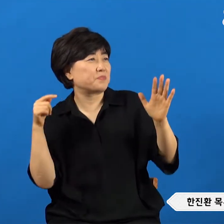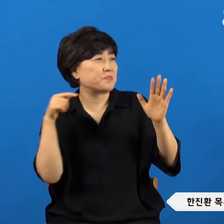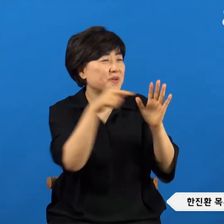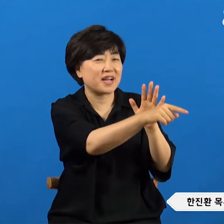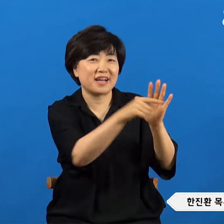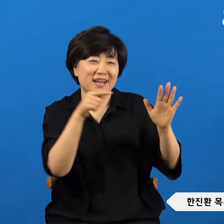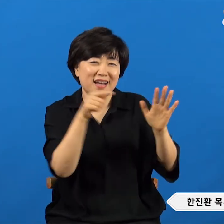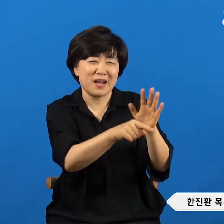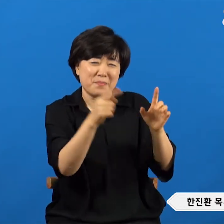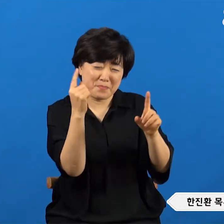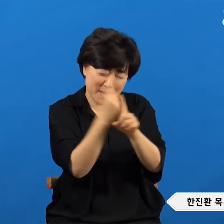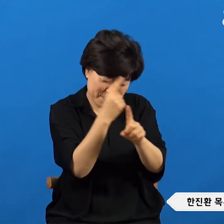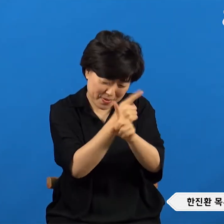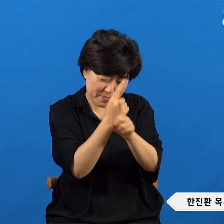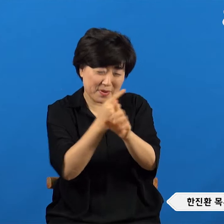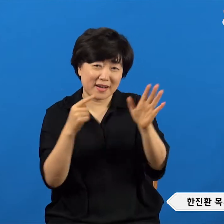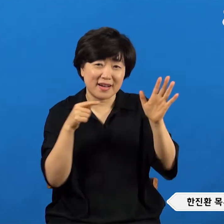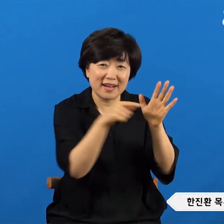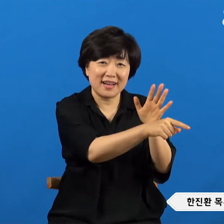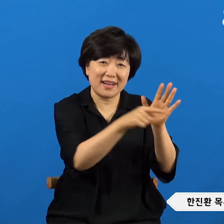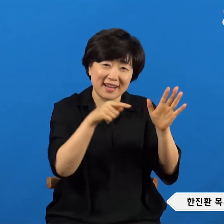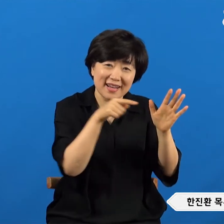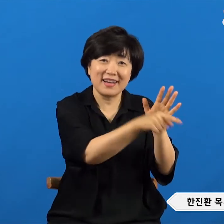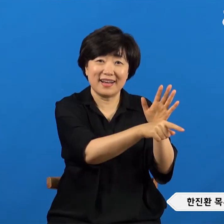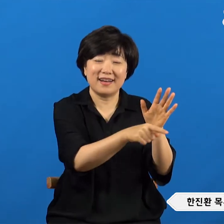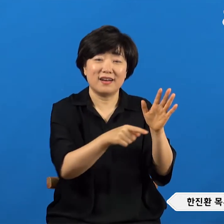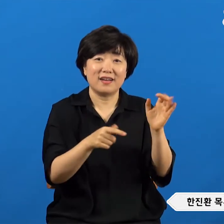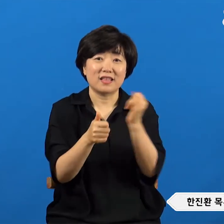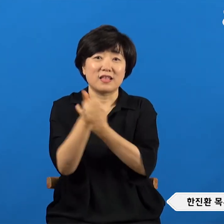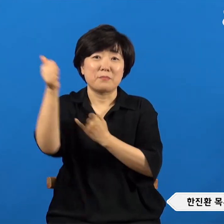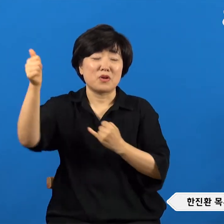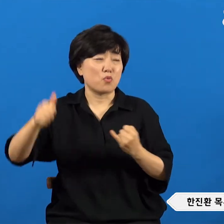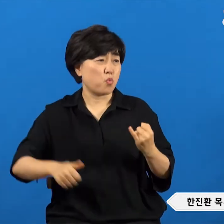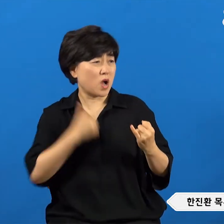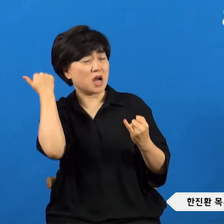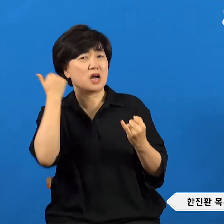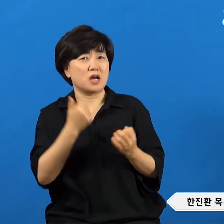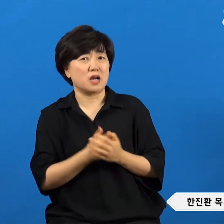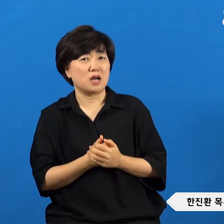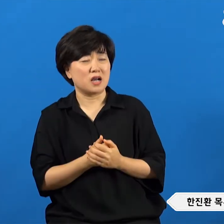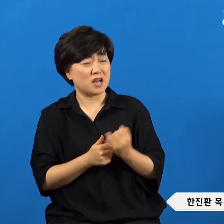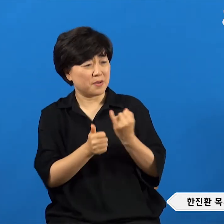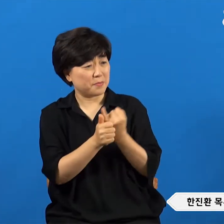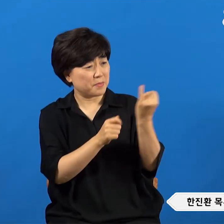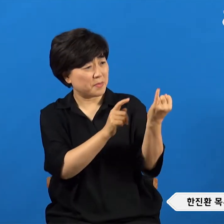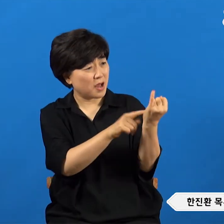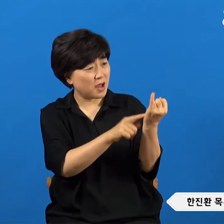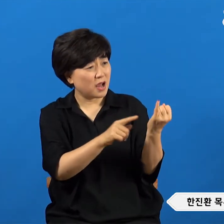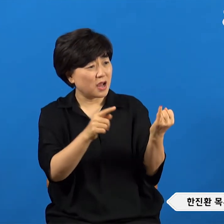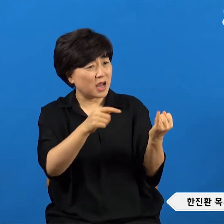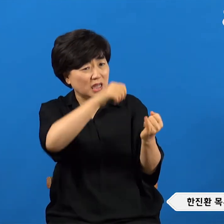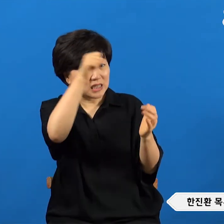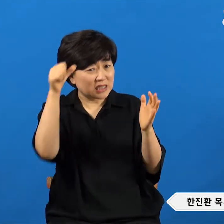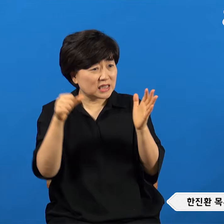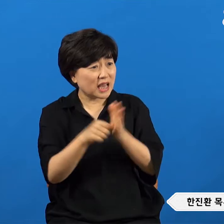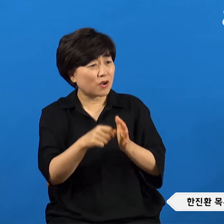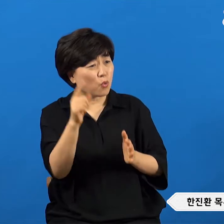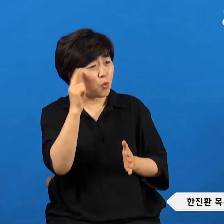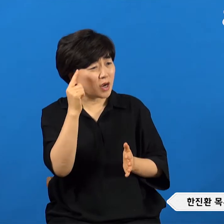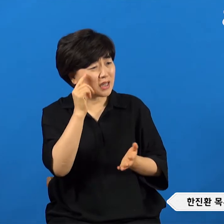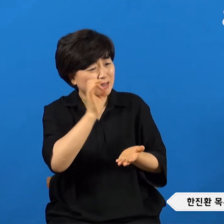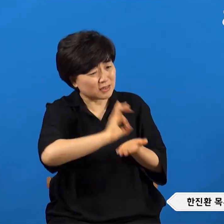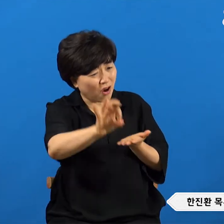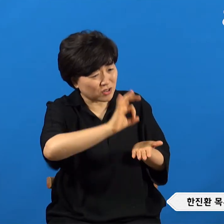합니다. 하도 그러니까 남편이 화가 났습니다. 그래서 당신은 인생을 왜 그렇게